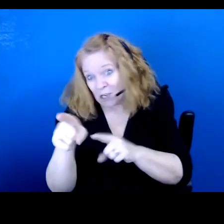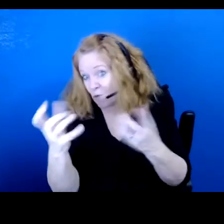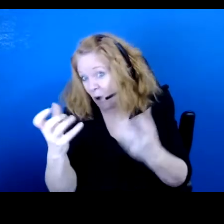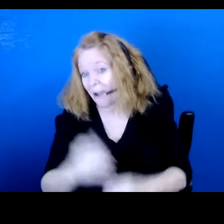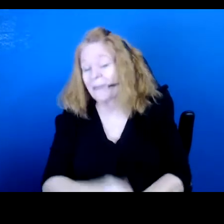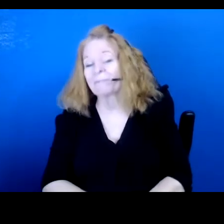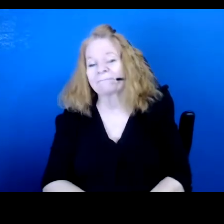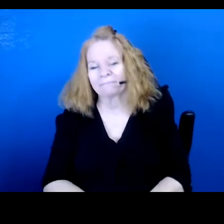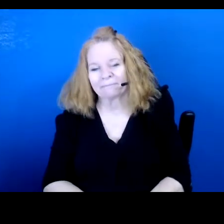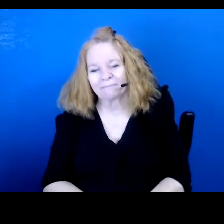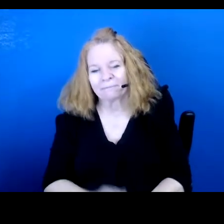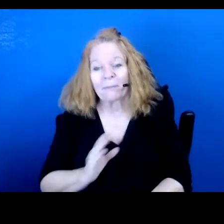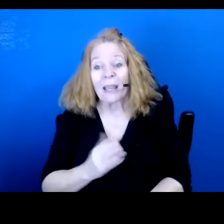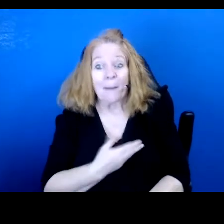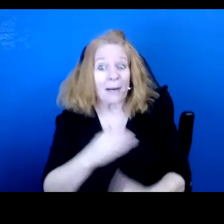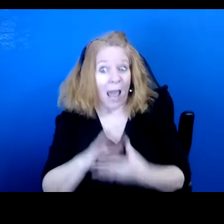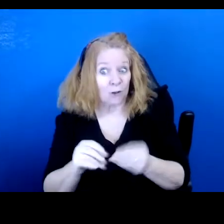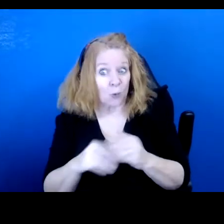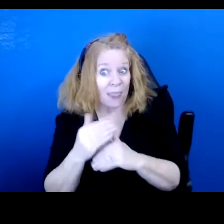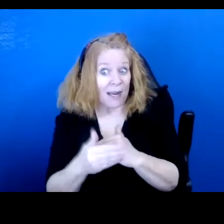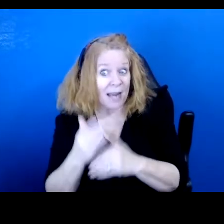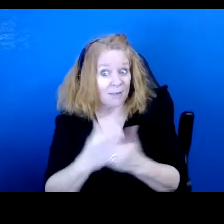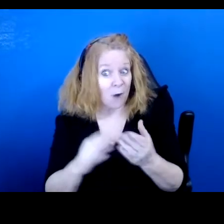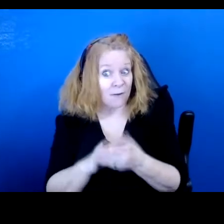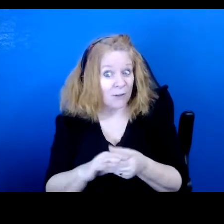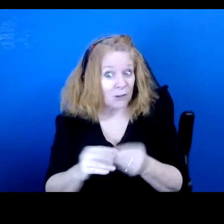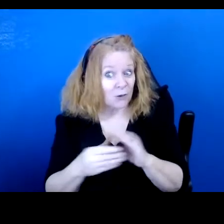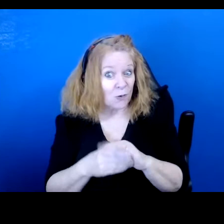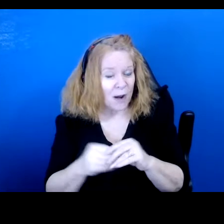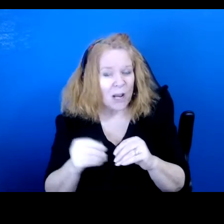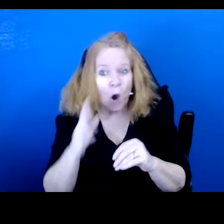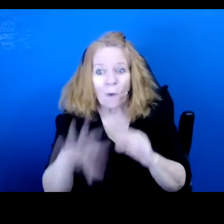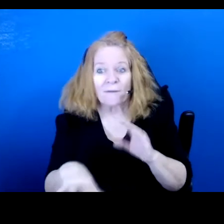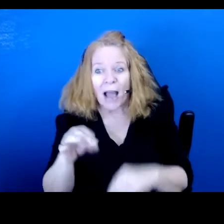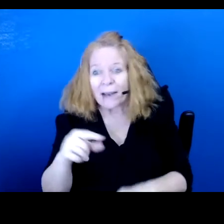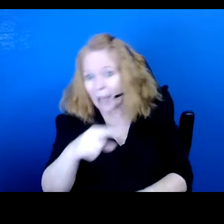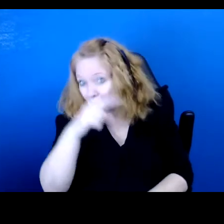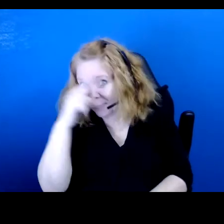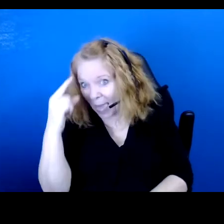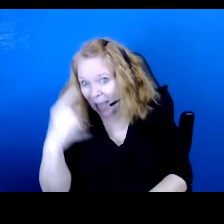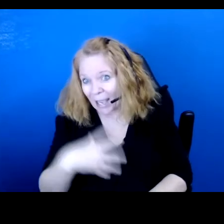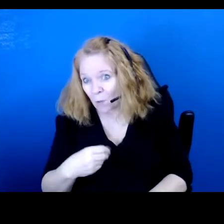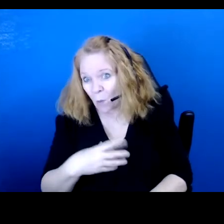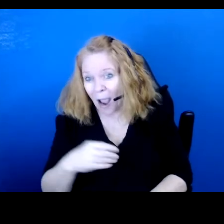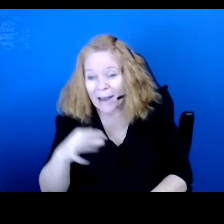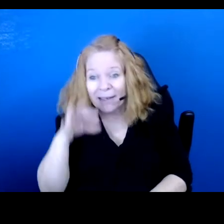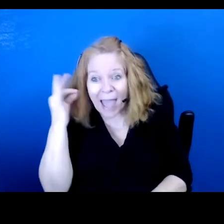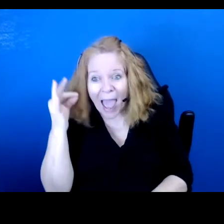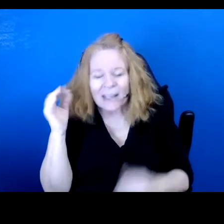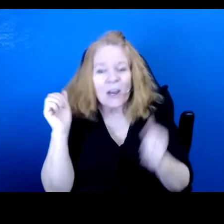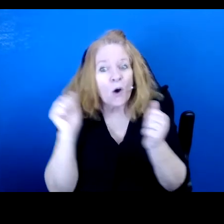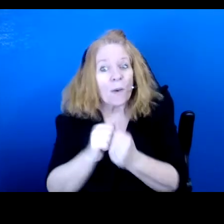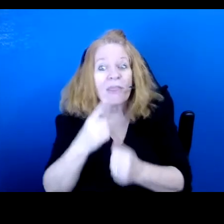construir su gatito como ustedes gusten ahora en la segunda parte de la